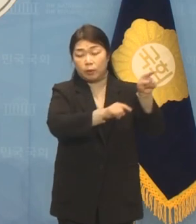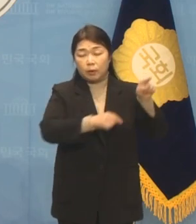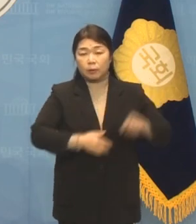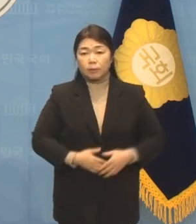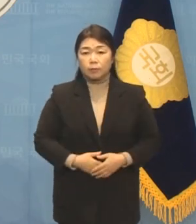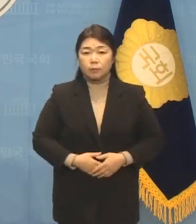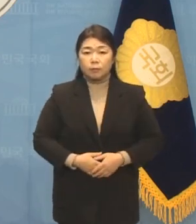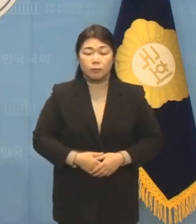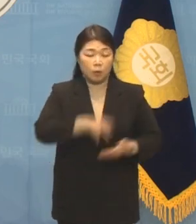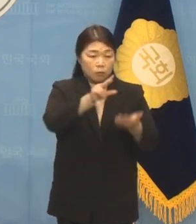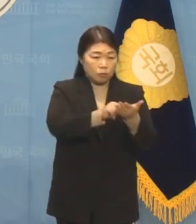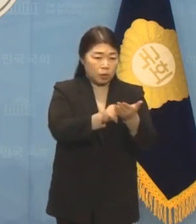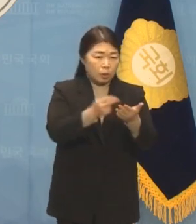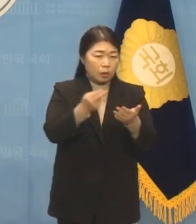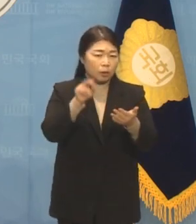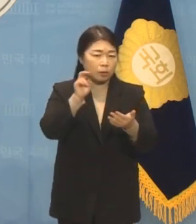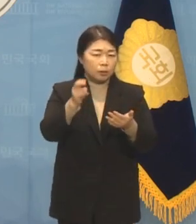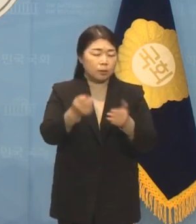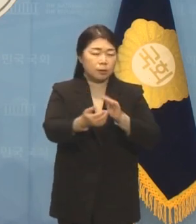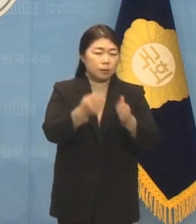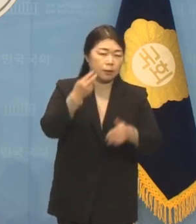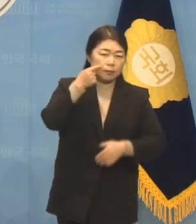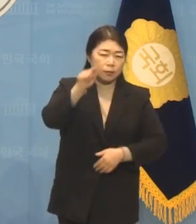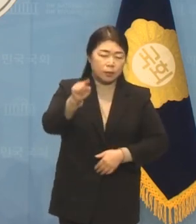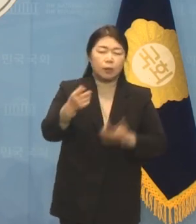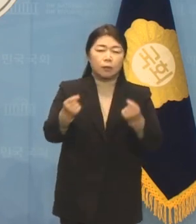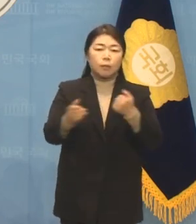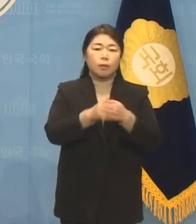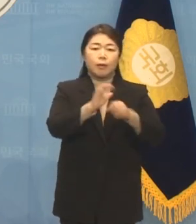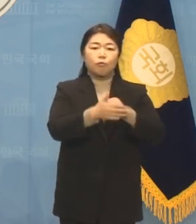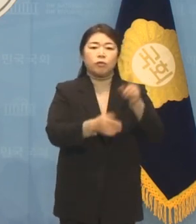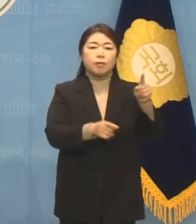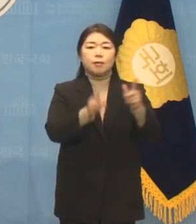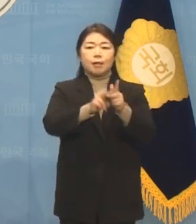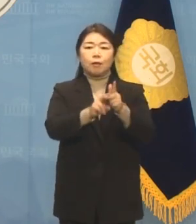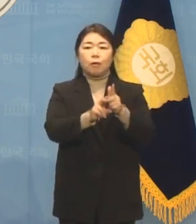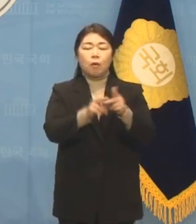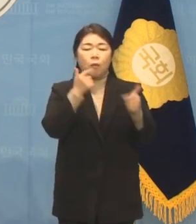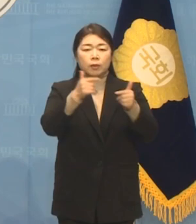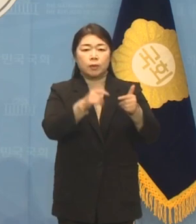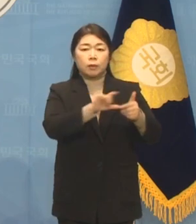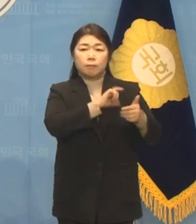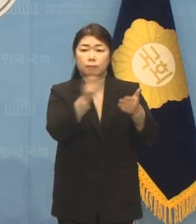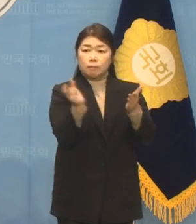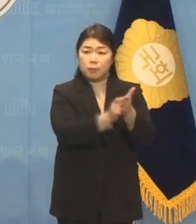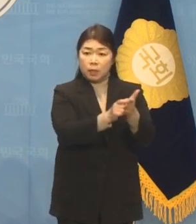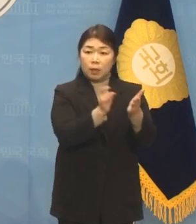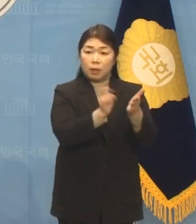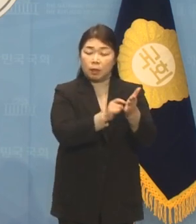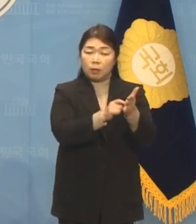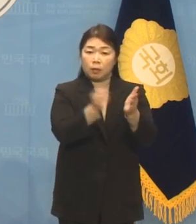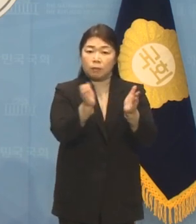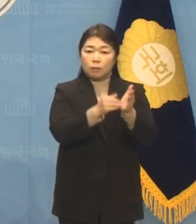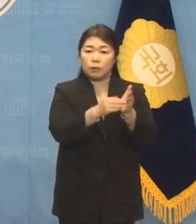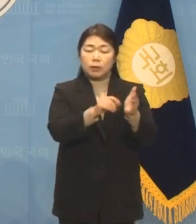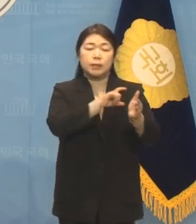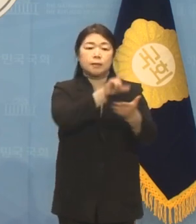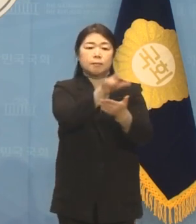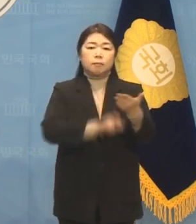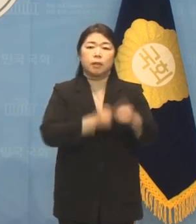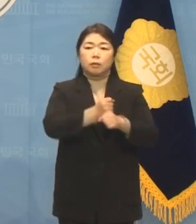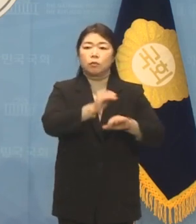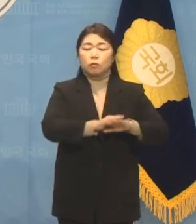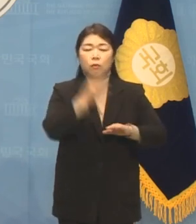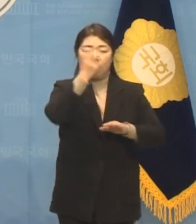심지어 문제가 될 것을 애초에 인지한 듯 대구 1센터 등으로 사유를 암호화하여 블랙리스트 문서를